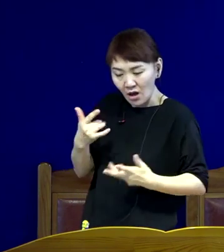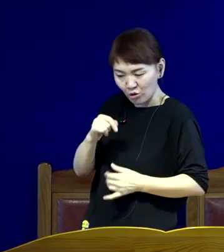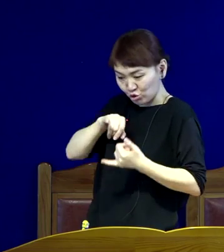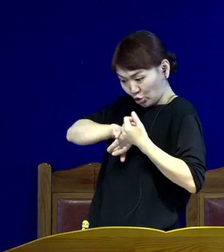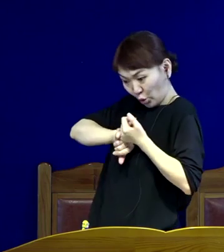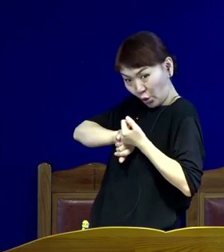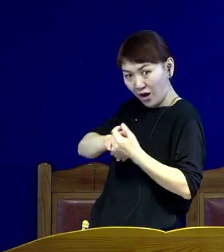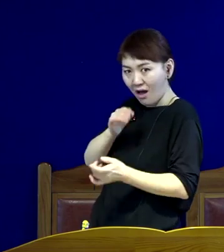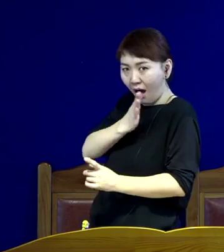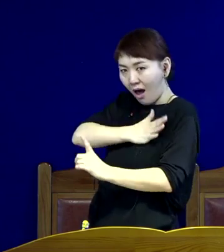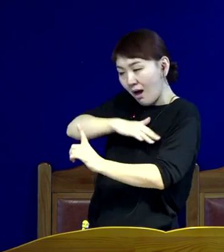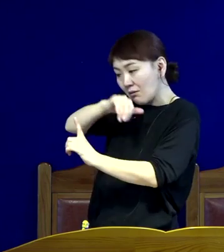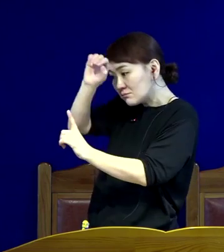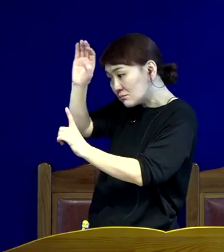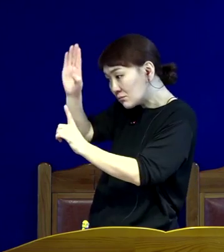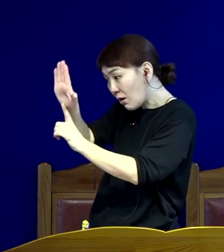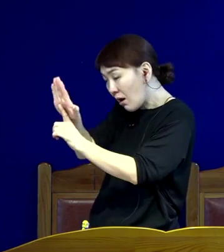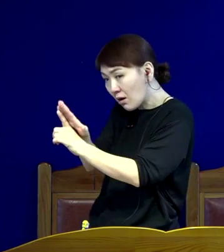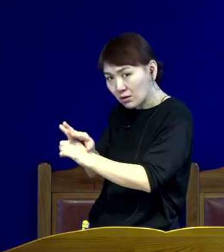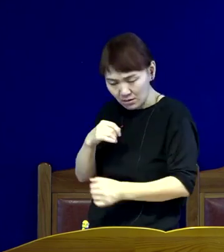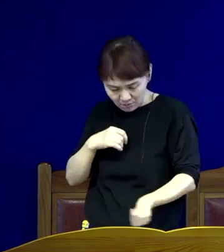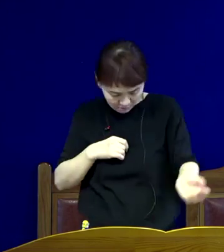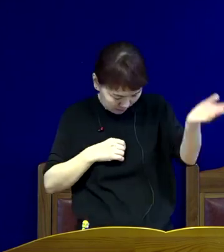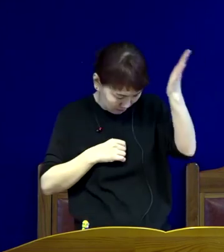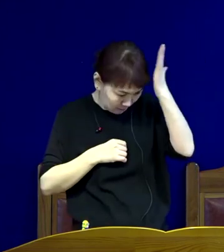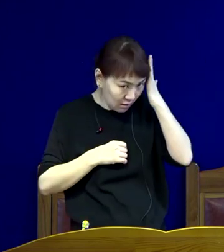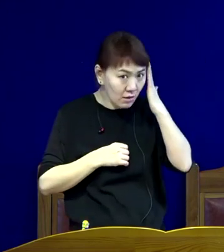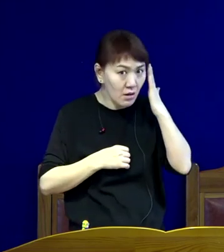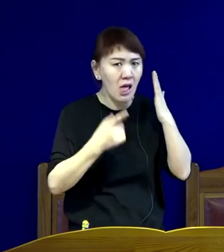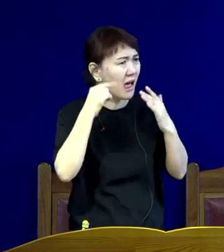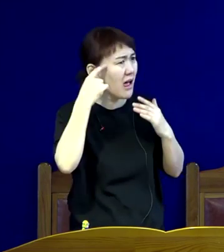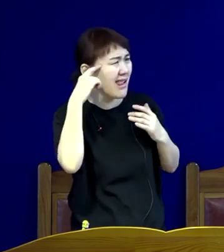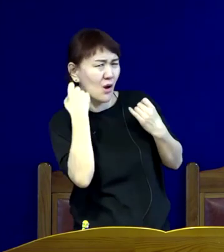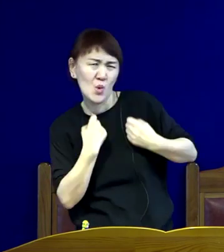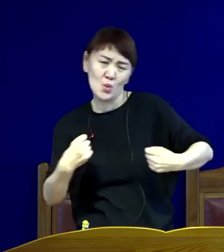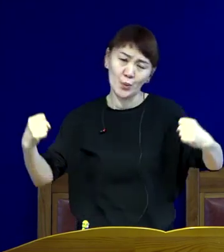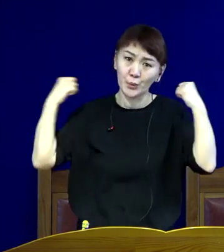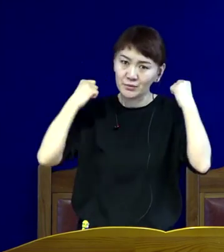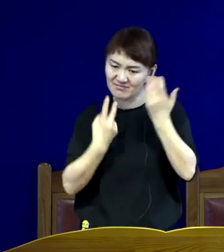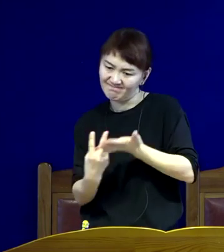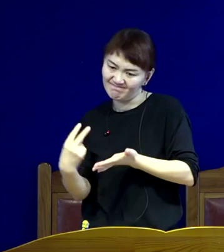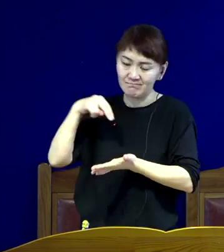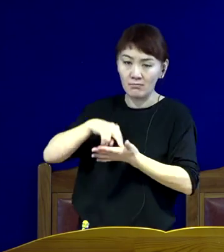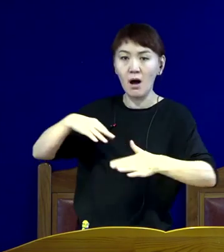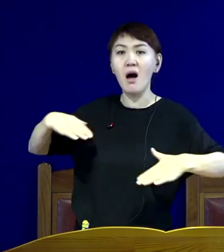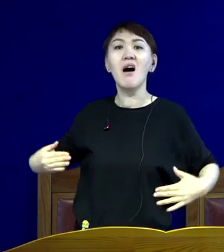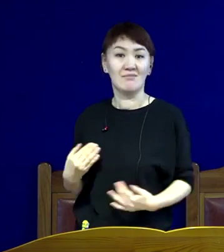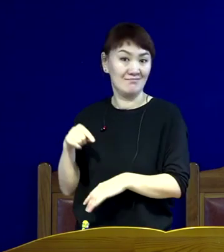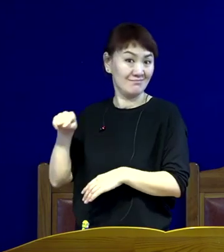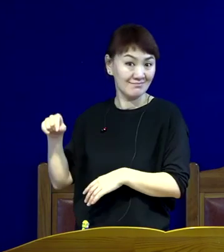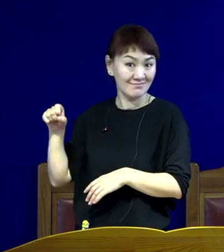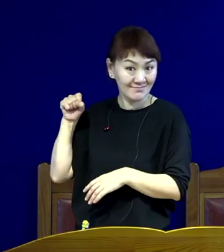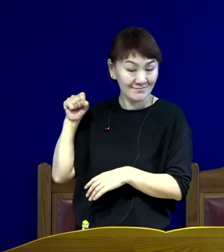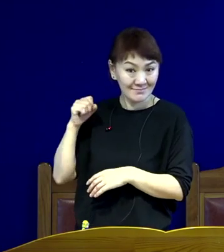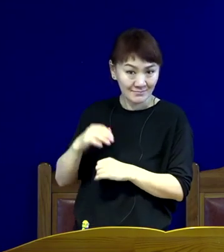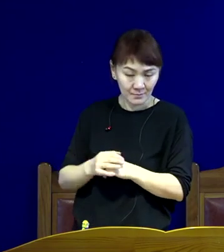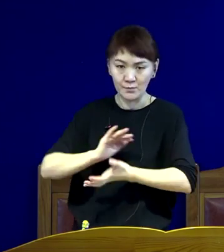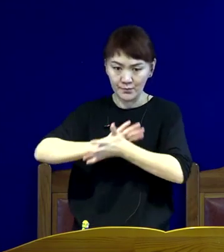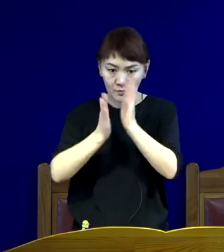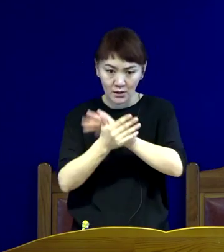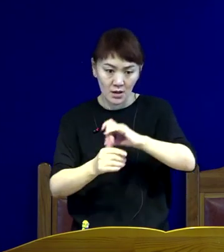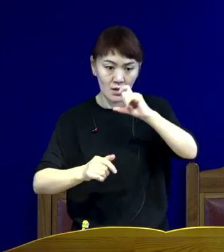амар тайван амьдрахаар хийж өгөх юм бол хүчтэй амьдарч. Тэгэхээр ихнэр нөхөр